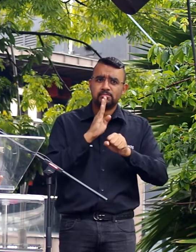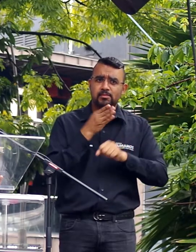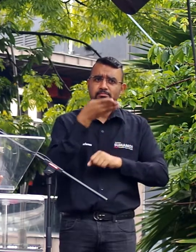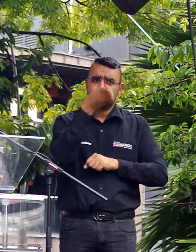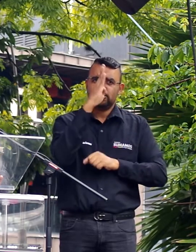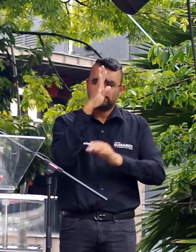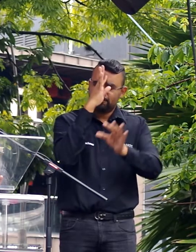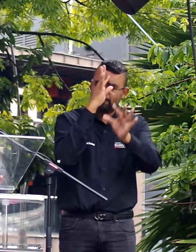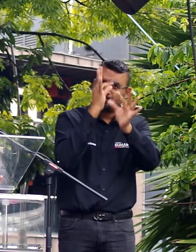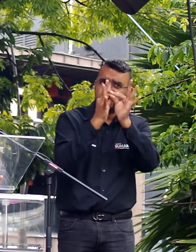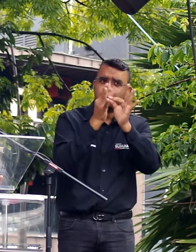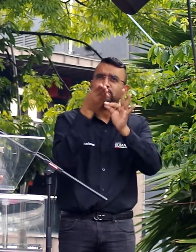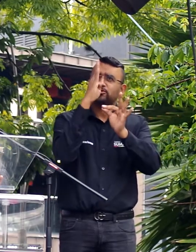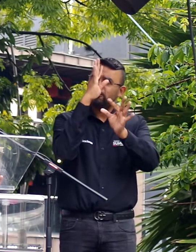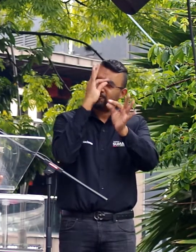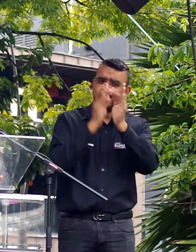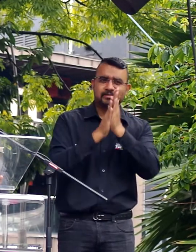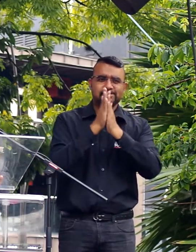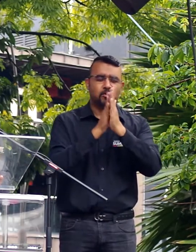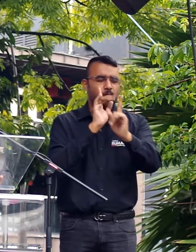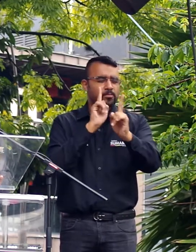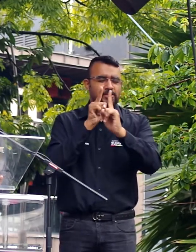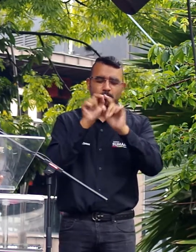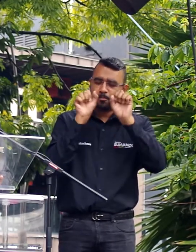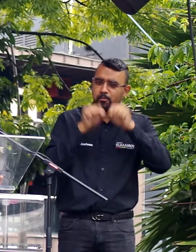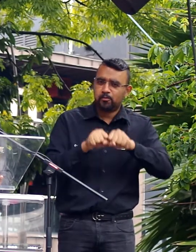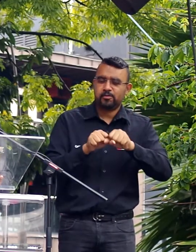fe, con esperanza y con devoción.